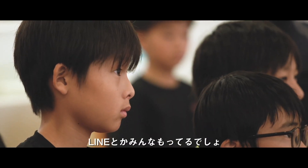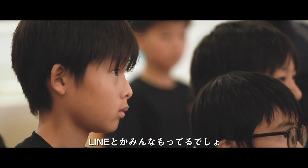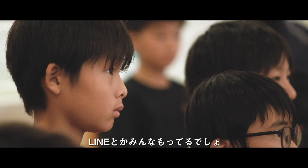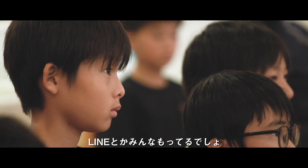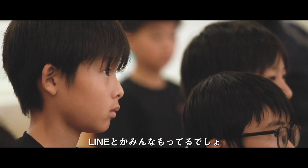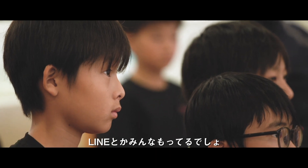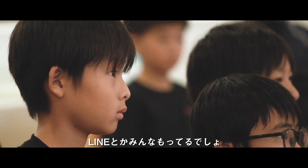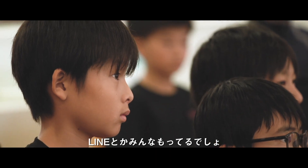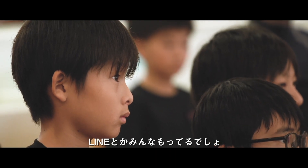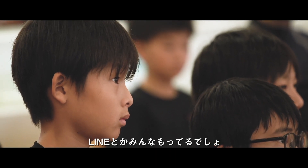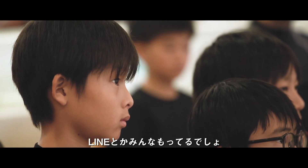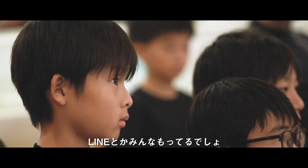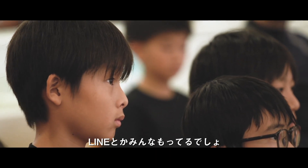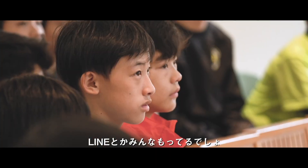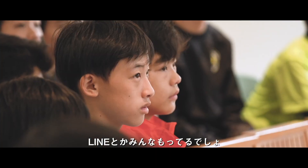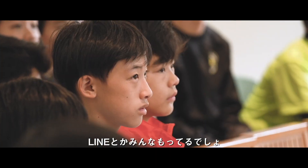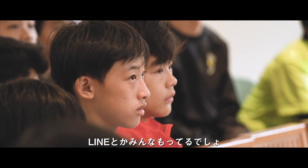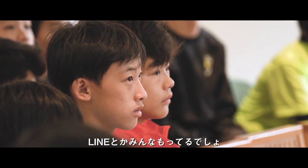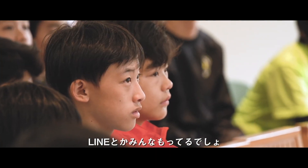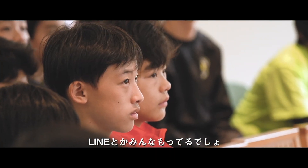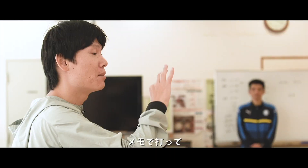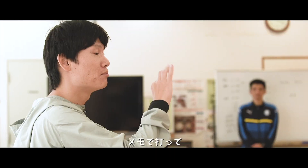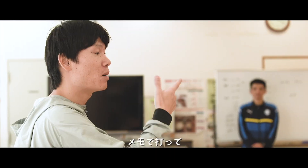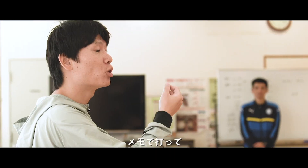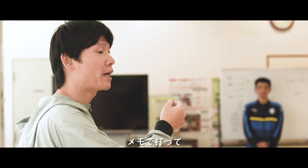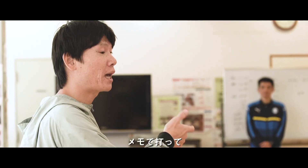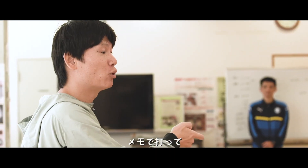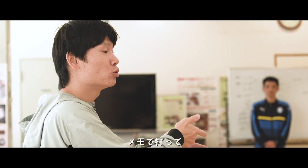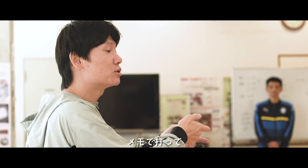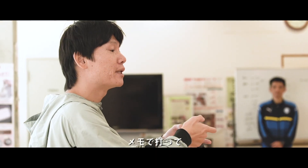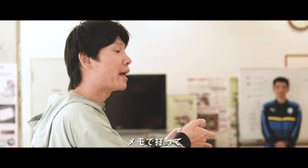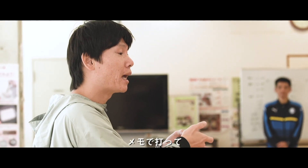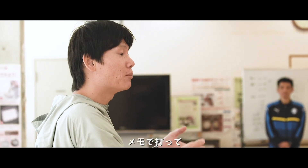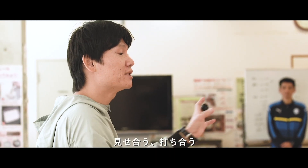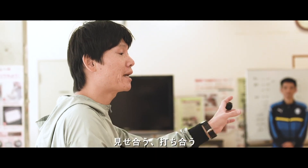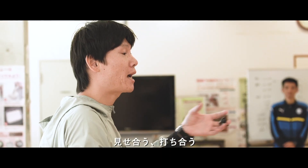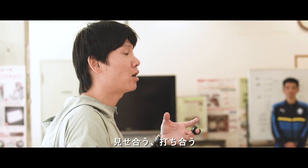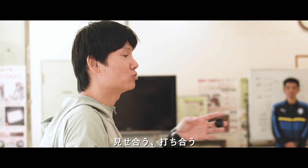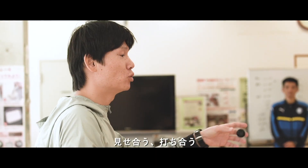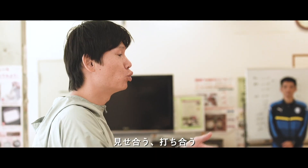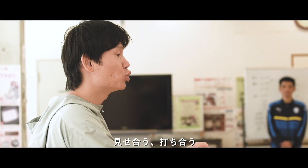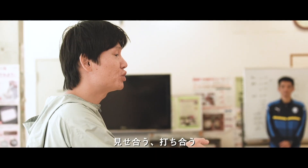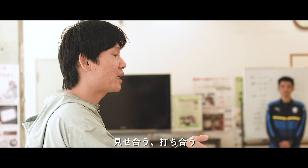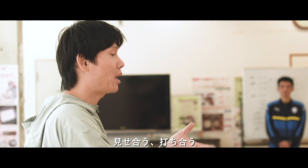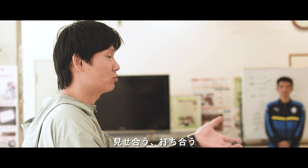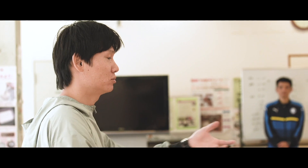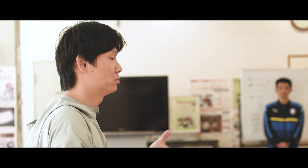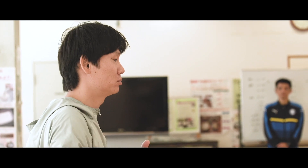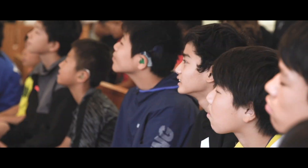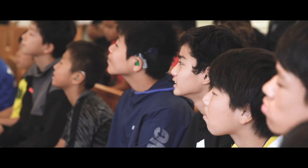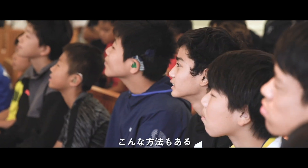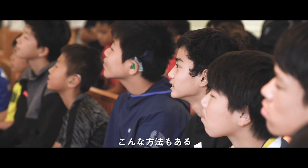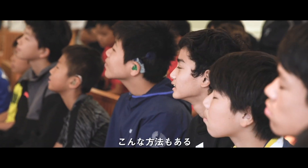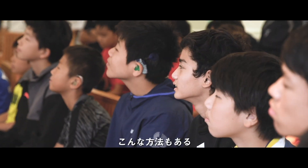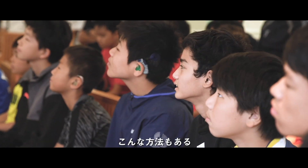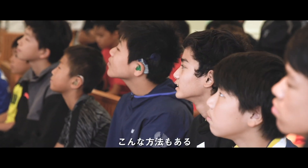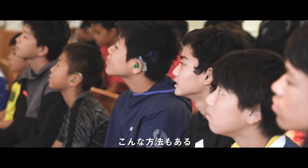とかみんな持ってるでしょ。LINE とかメモで打って、見せ合う、打ち合う。ね、こんな方法も、